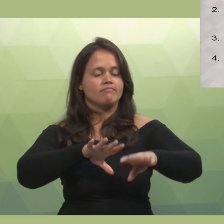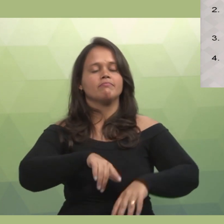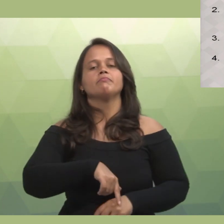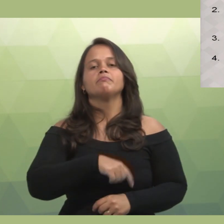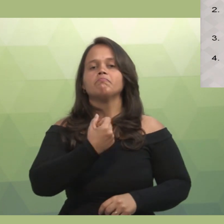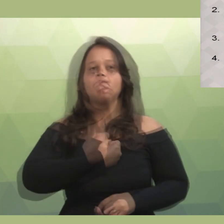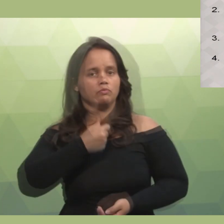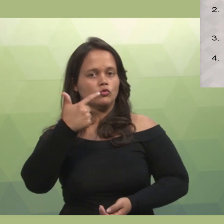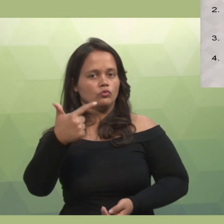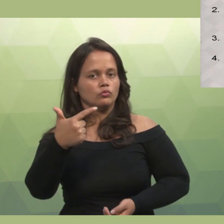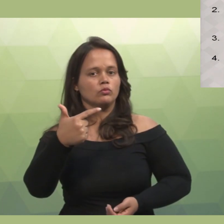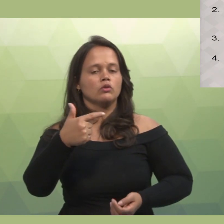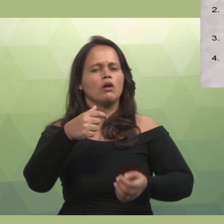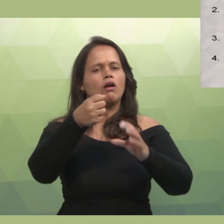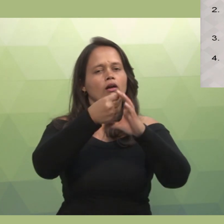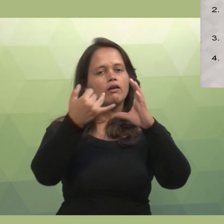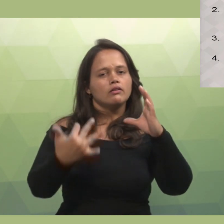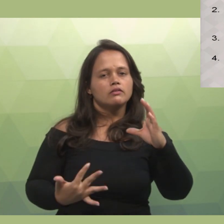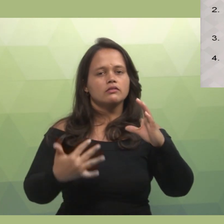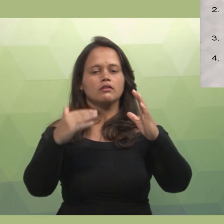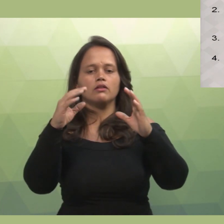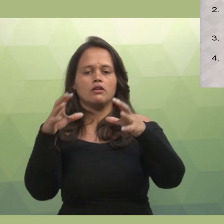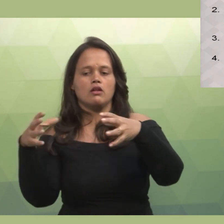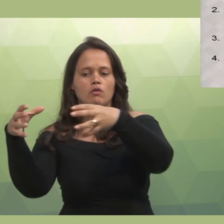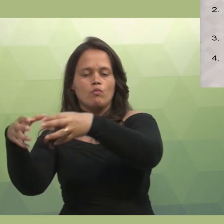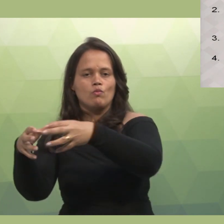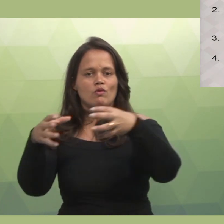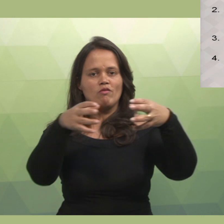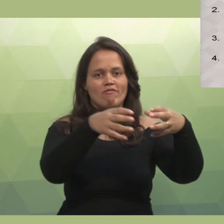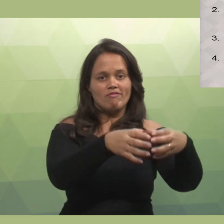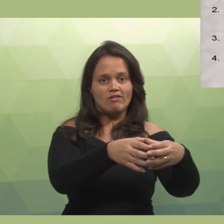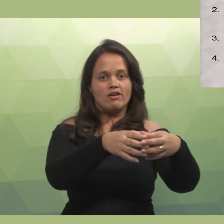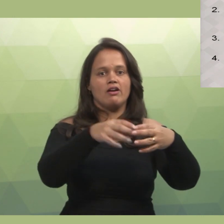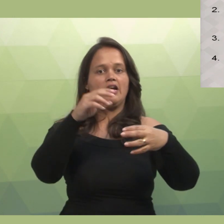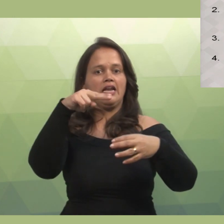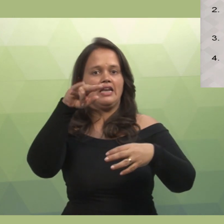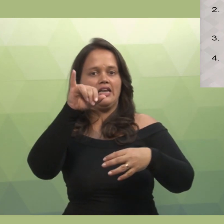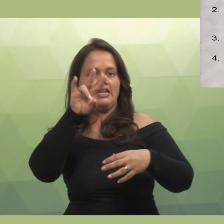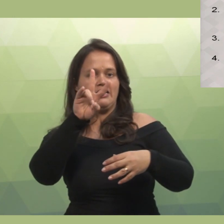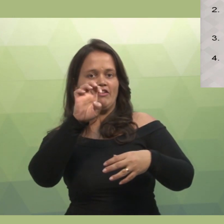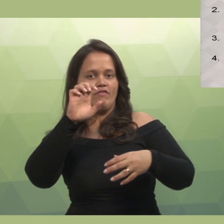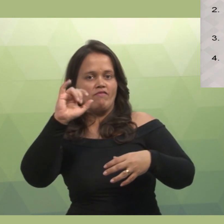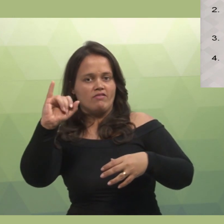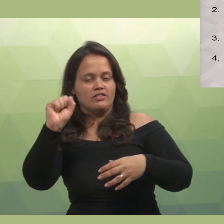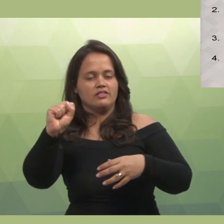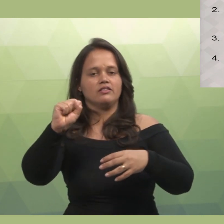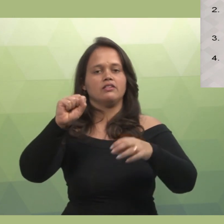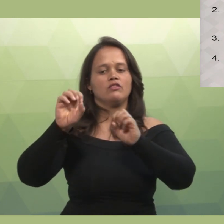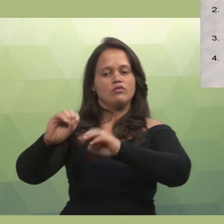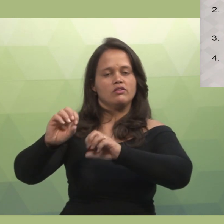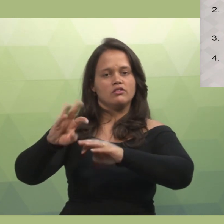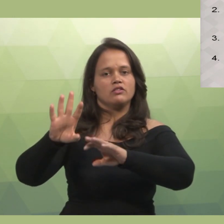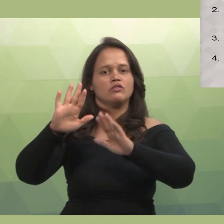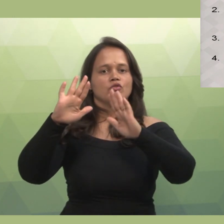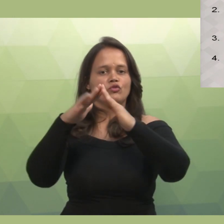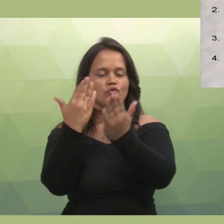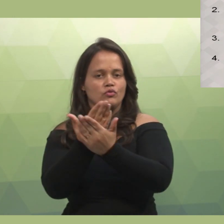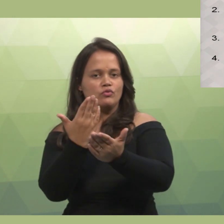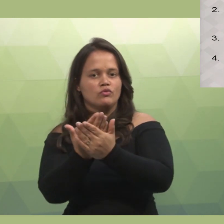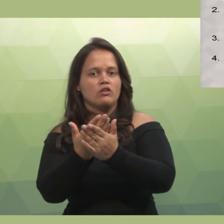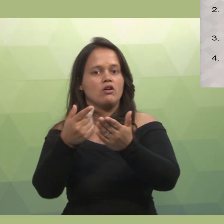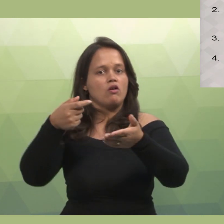educação. 2. Caracterize os 2 grandes níveis da educação escolar conforme a